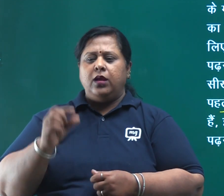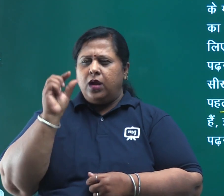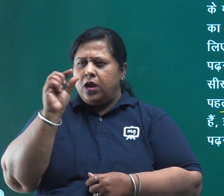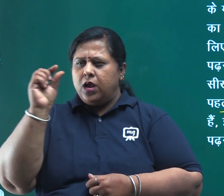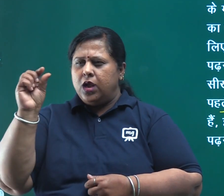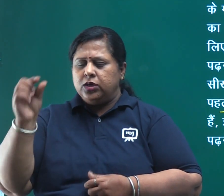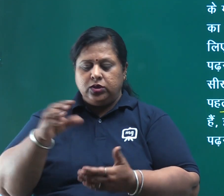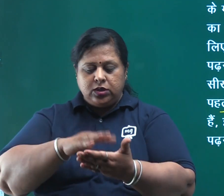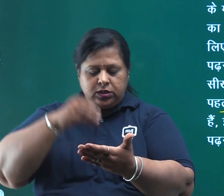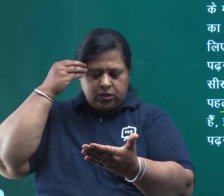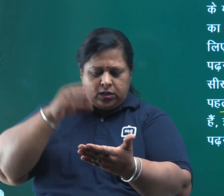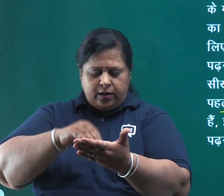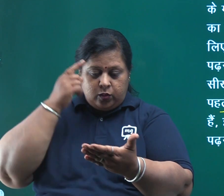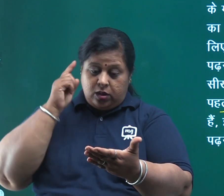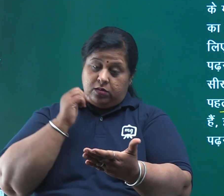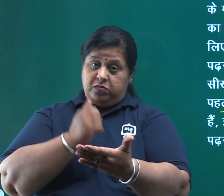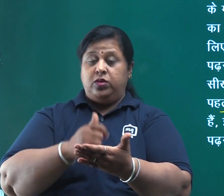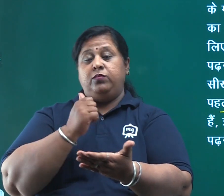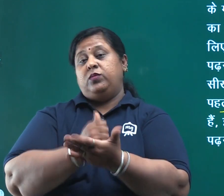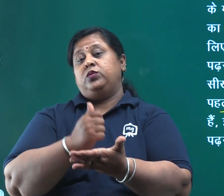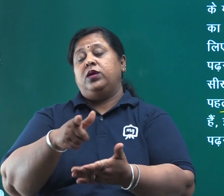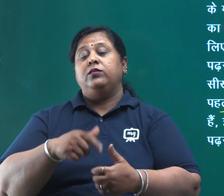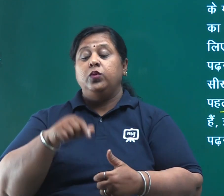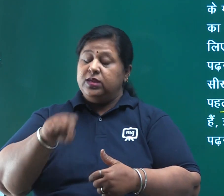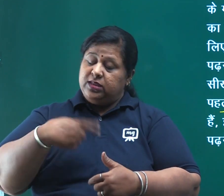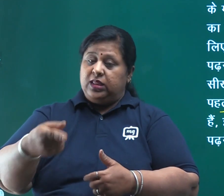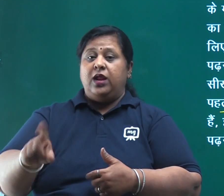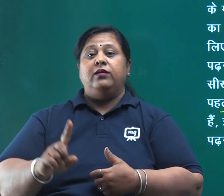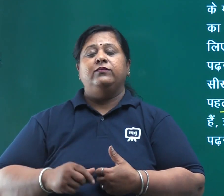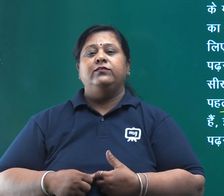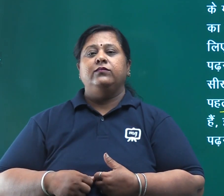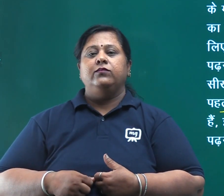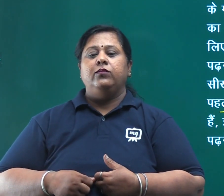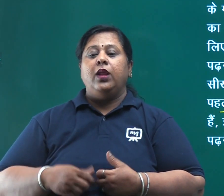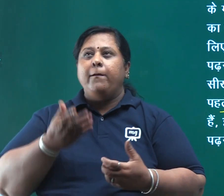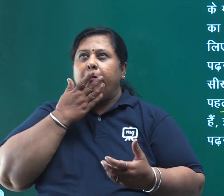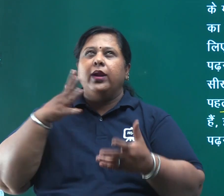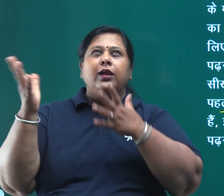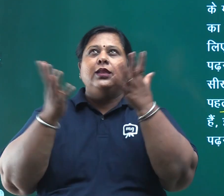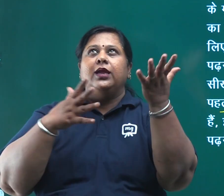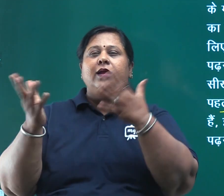अक्षर सीखने पड़ते हैं, इसी प्रकार प्रकृति के